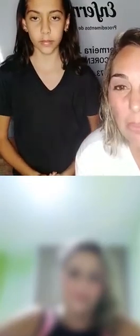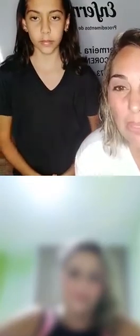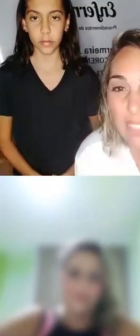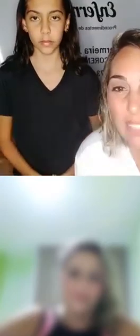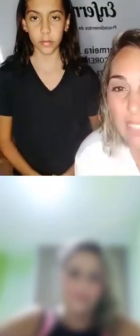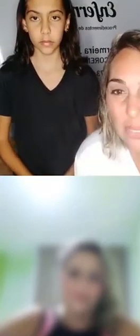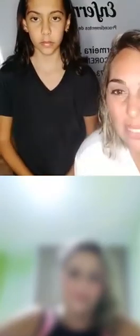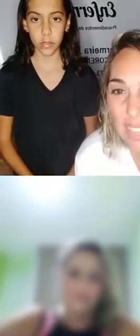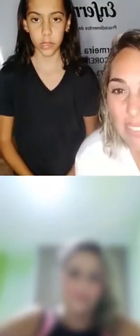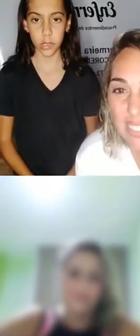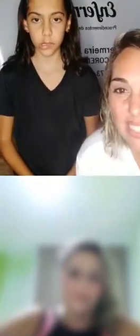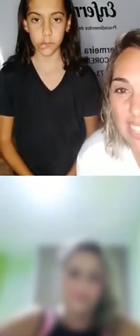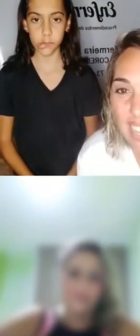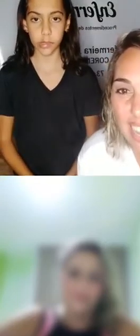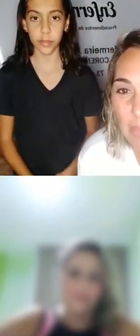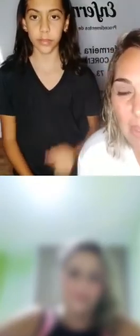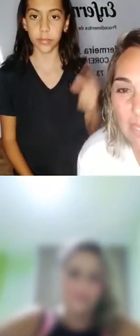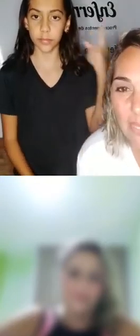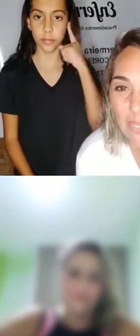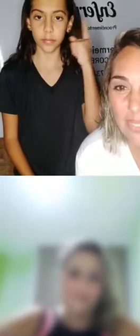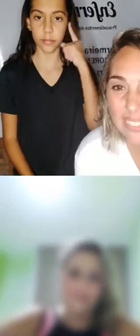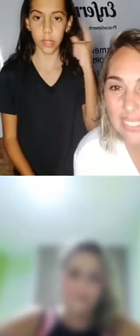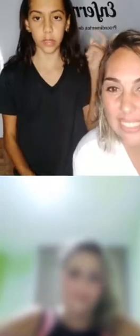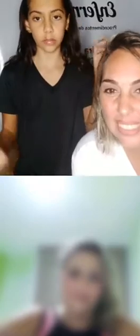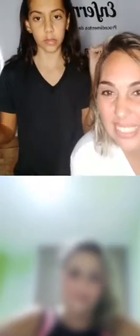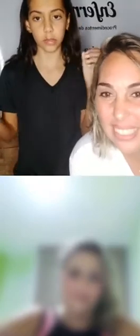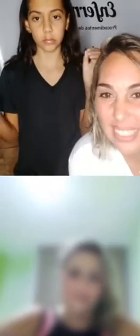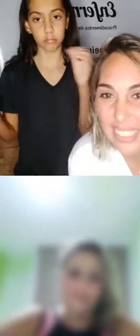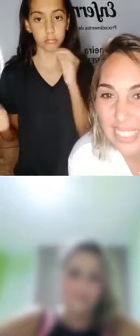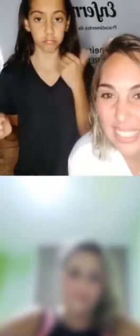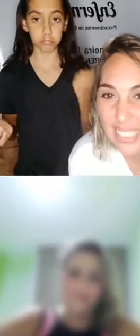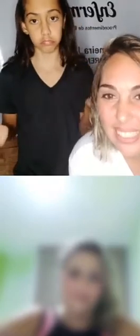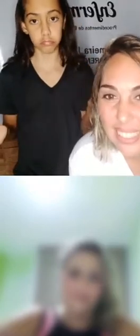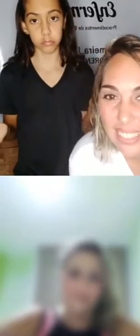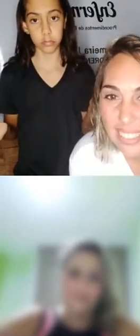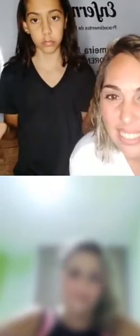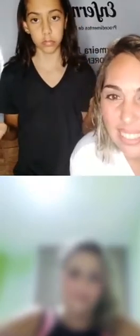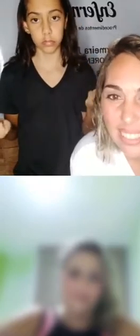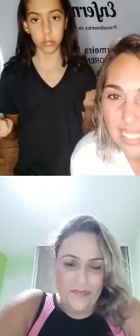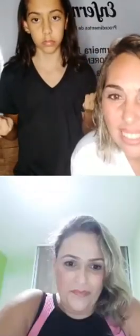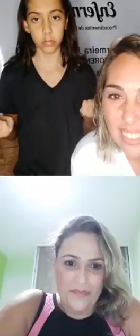Daqui a pouquinho o som deve chegar para nós.